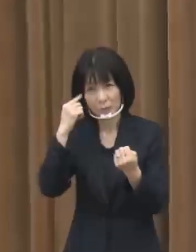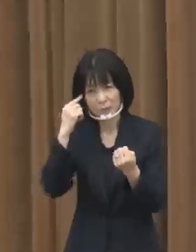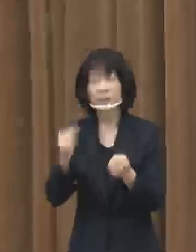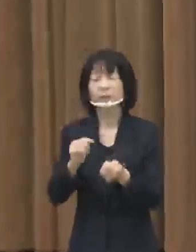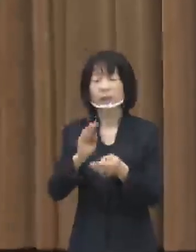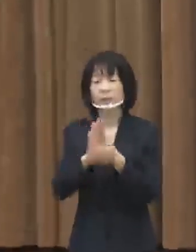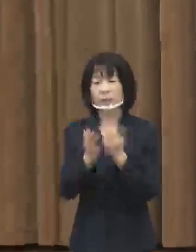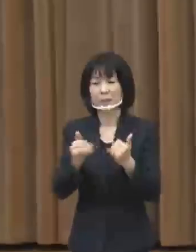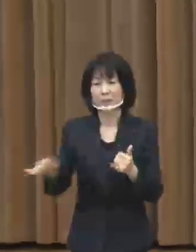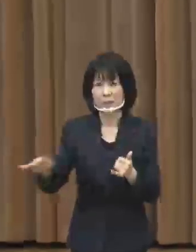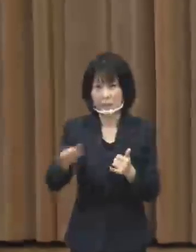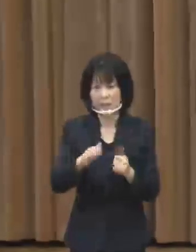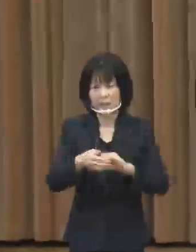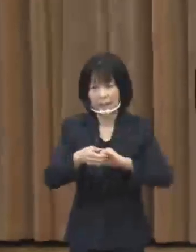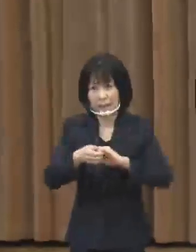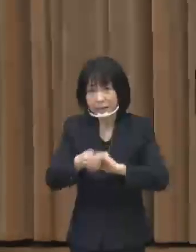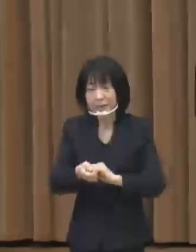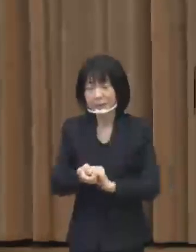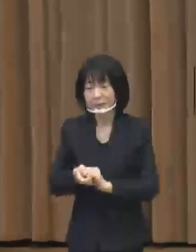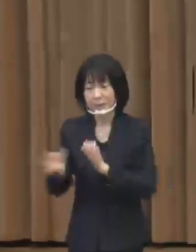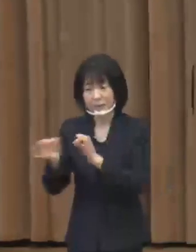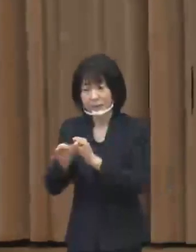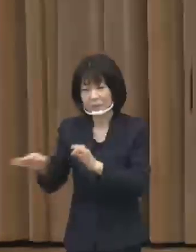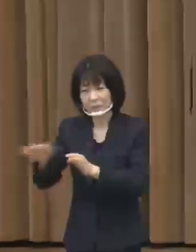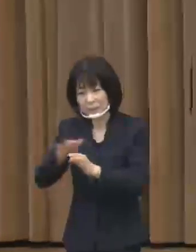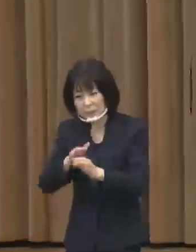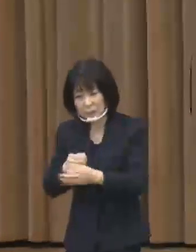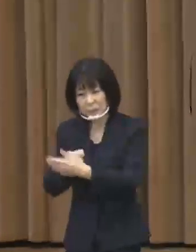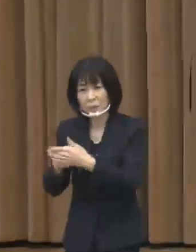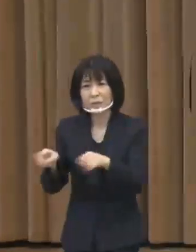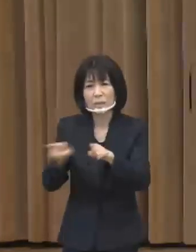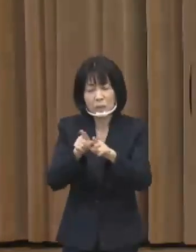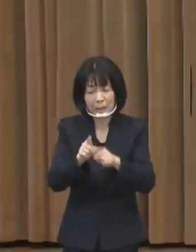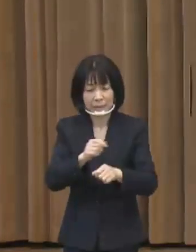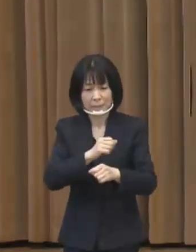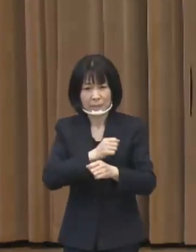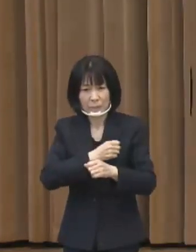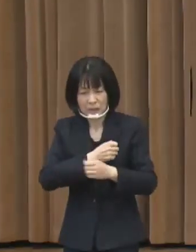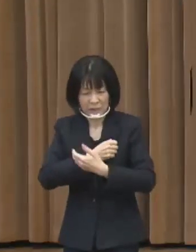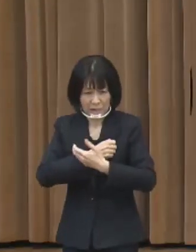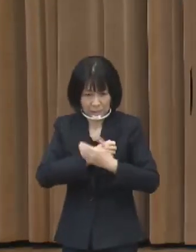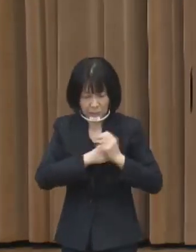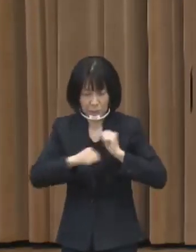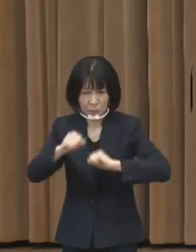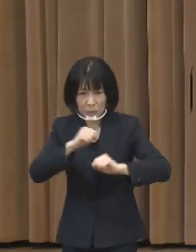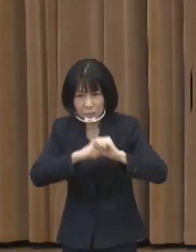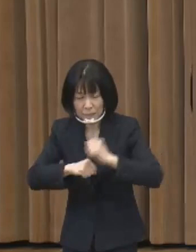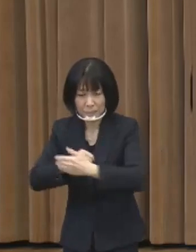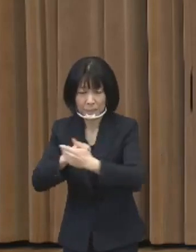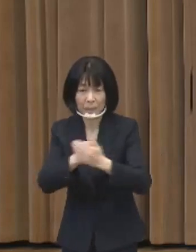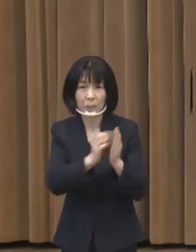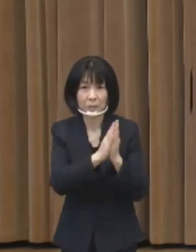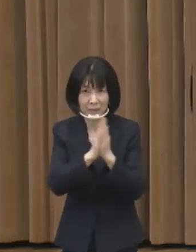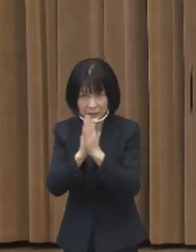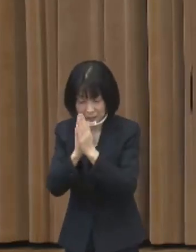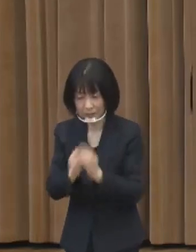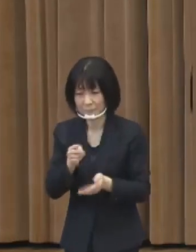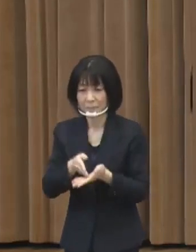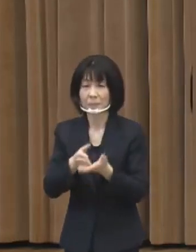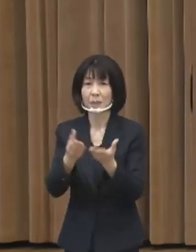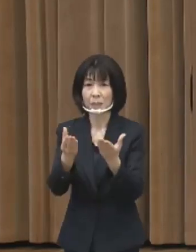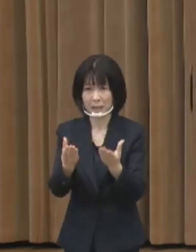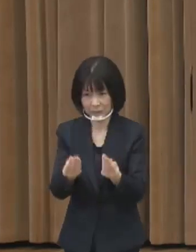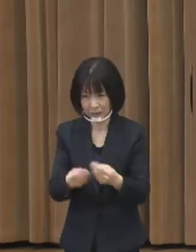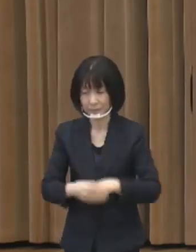皆様にはぜひ、事業者の皆様とともに命を守る取り組みにご参加をいただきたいと思います。私からは以上であ